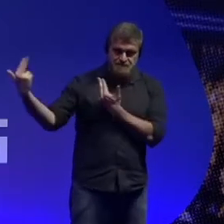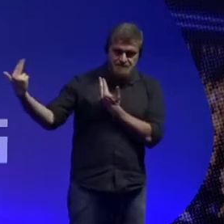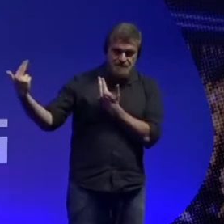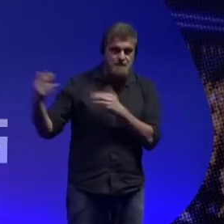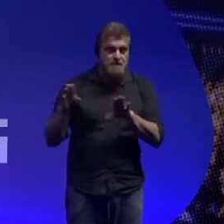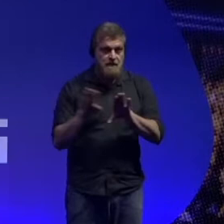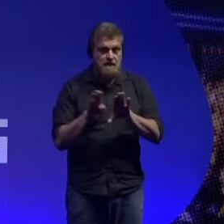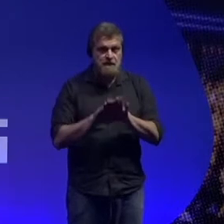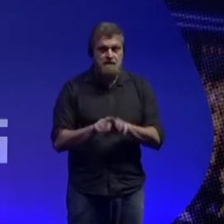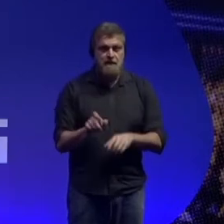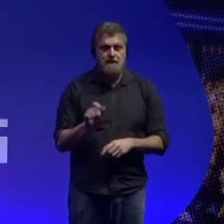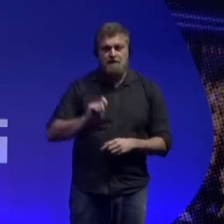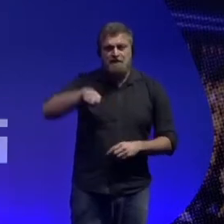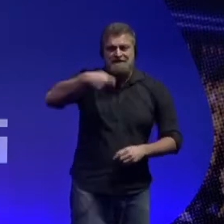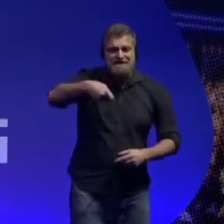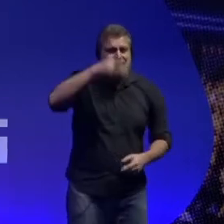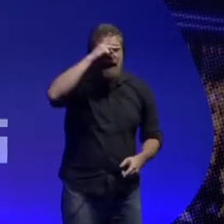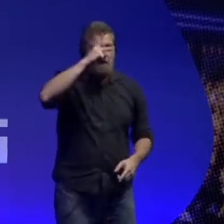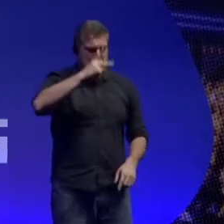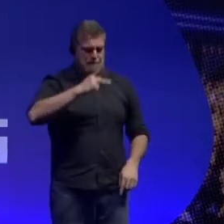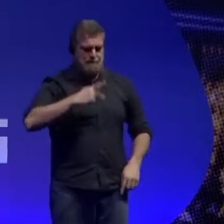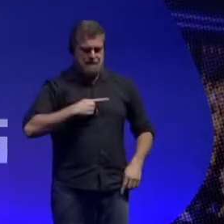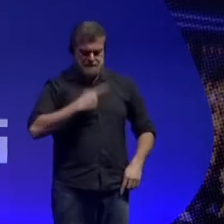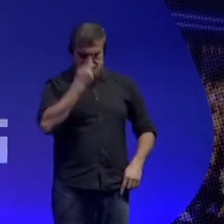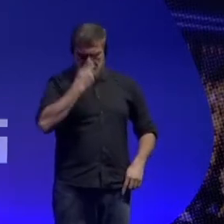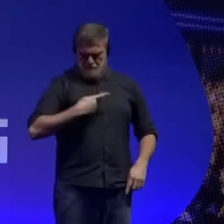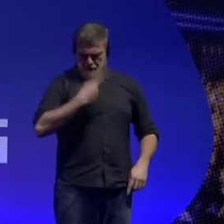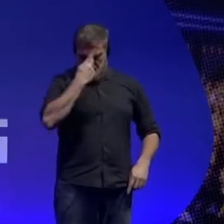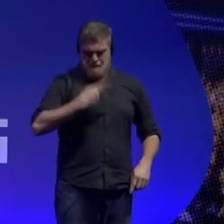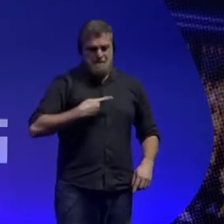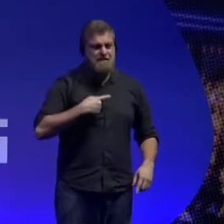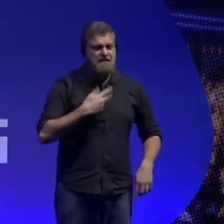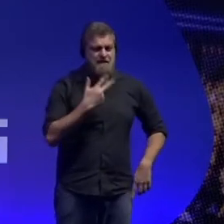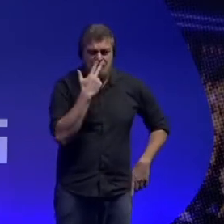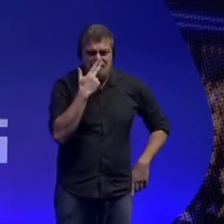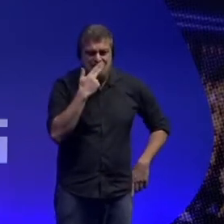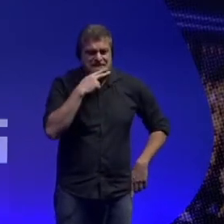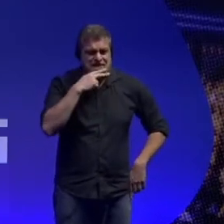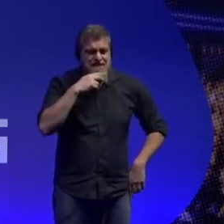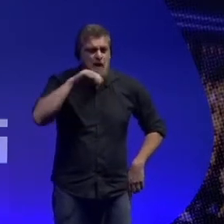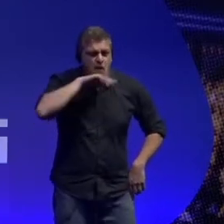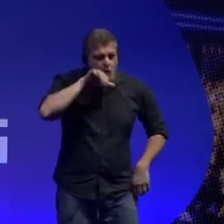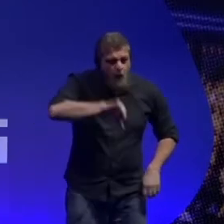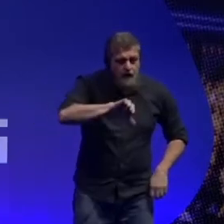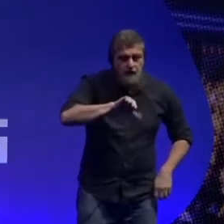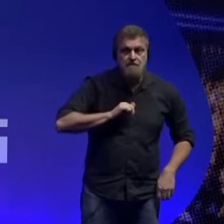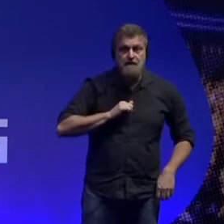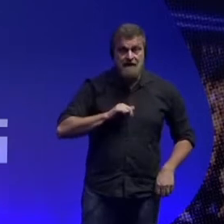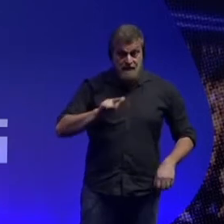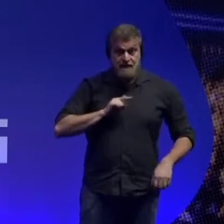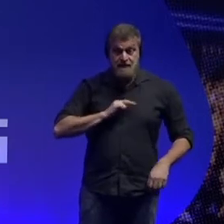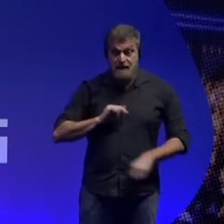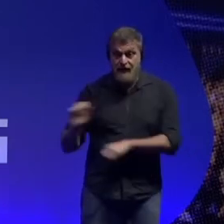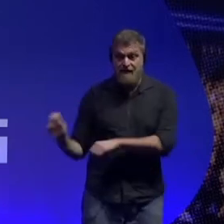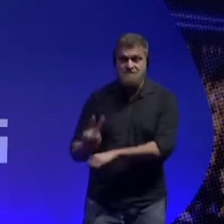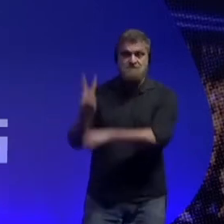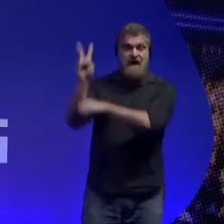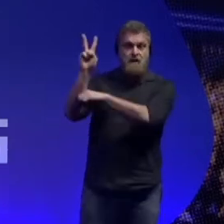eu sei que a palavra egoísta, ela pode soar um pouco negativa, mas existe sim virtude no egoísmo. Quando a